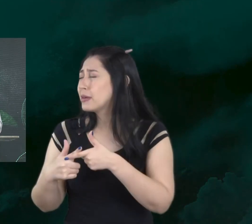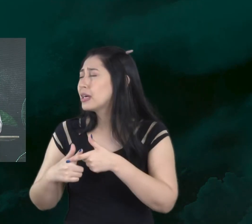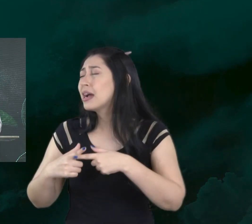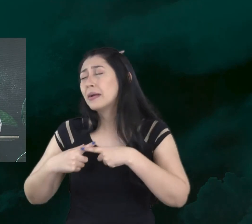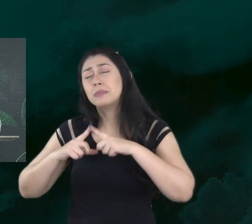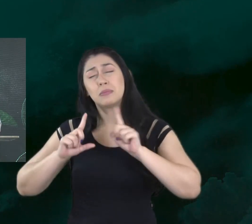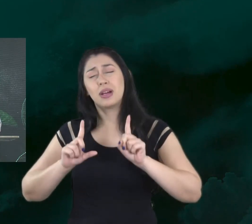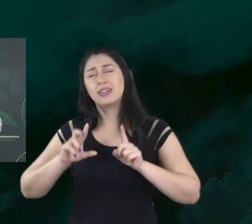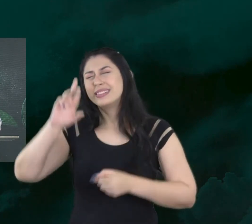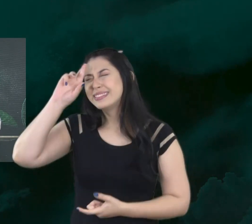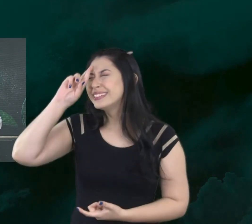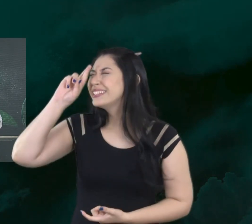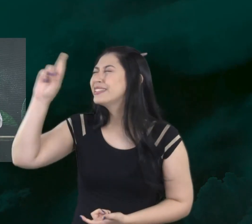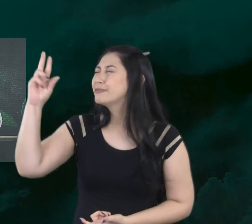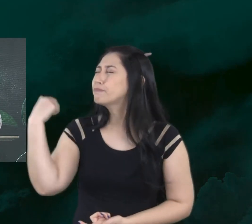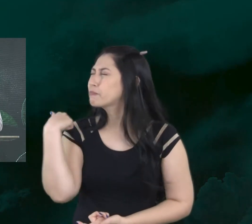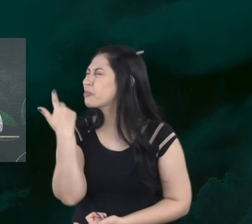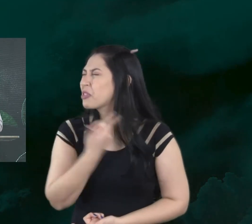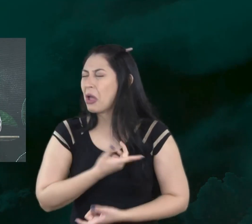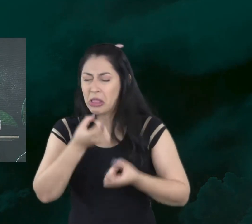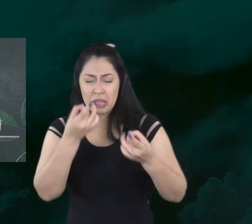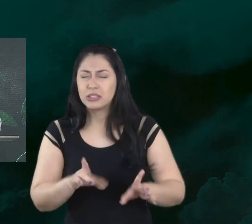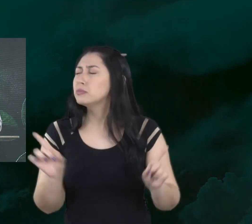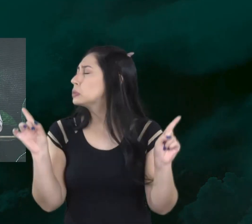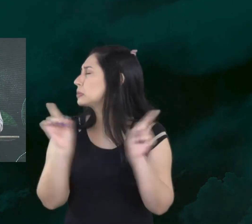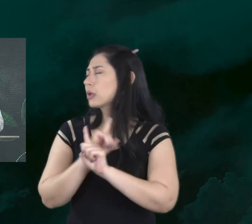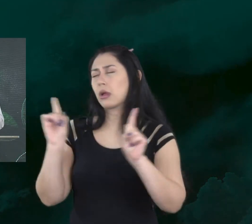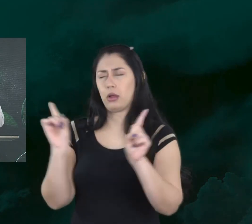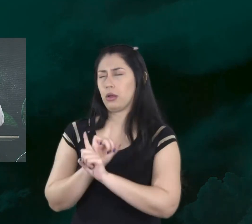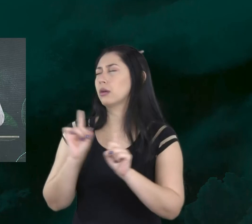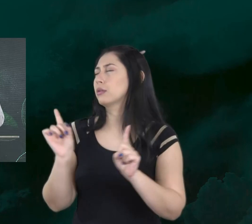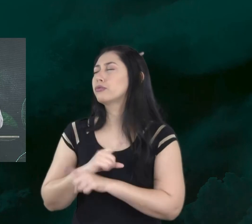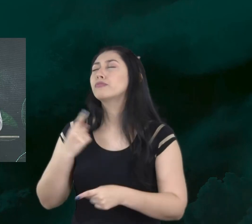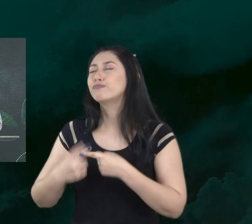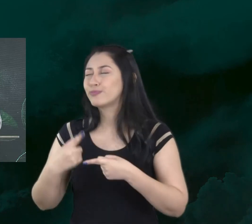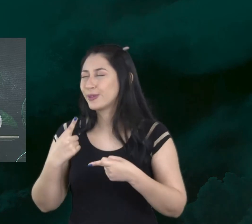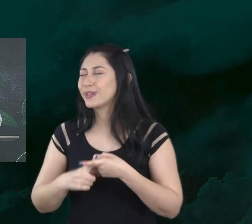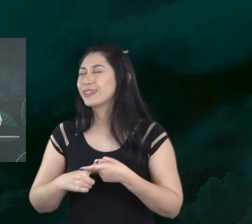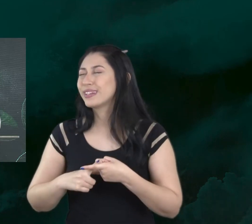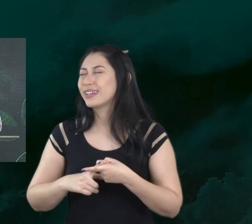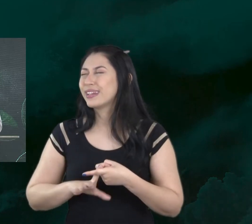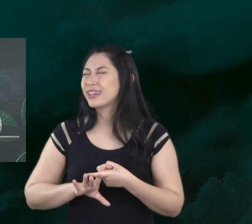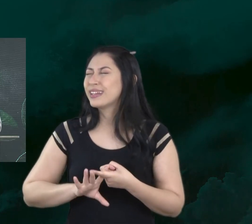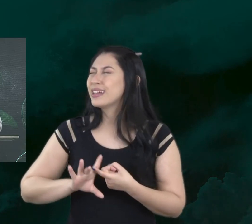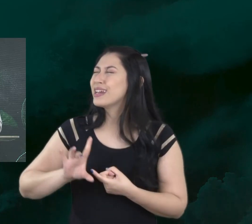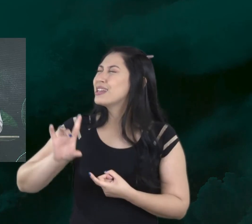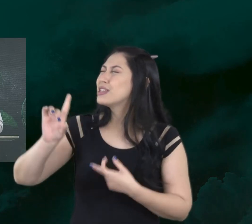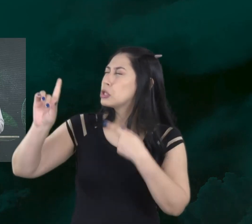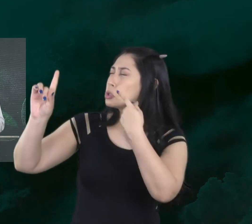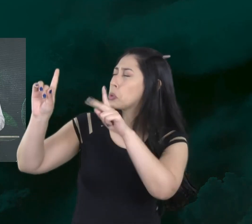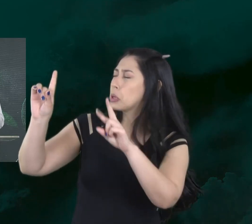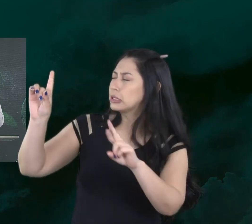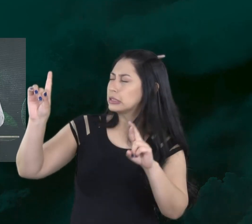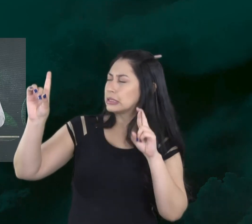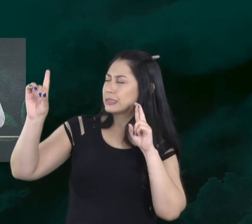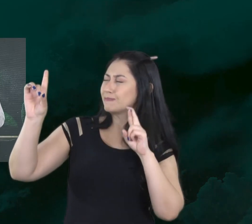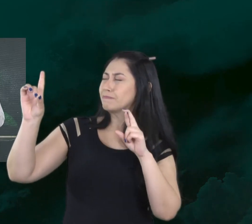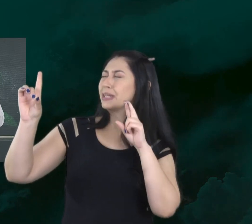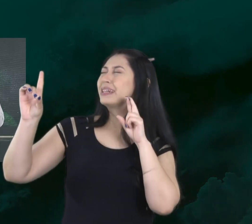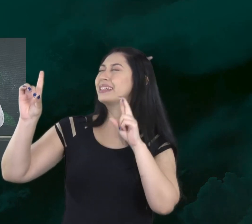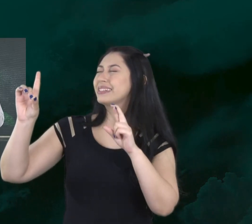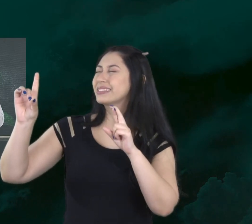mas, querido Senhor, nós não desistimos, porque a tua esperança, né,